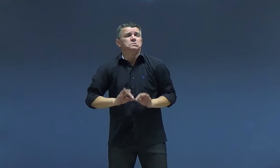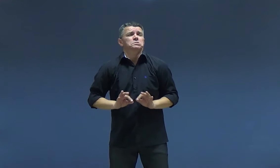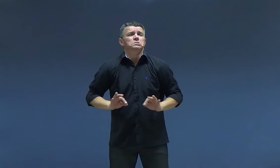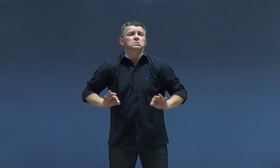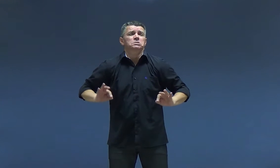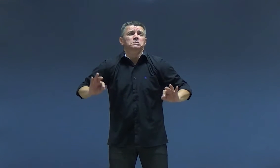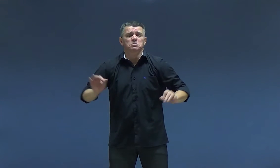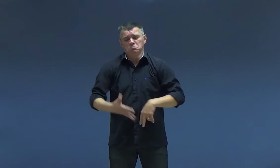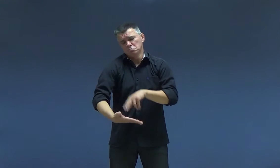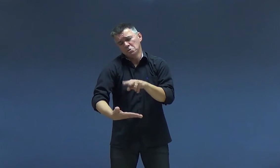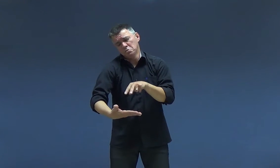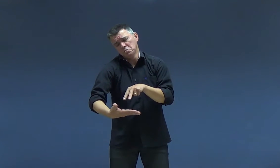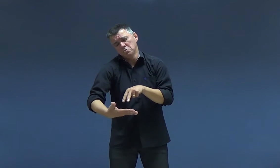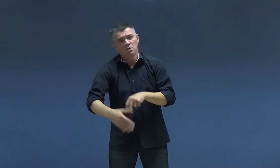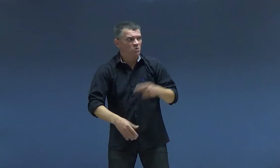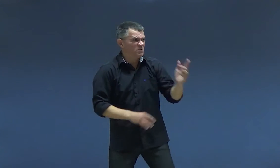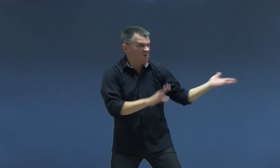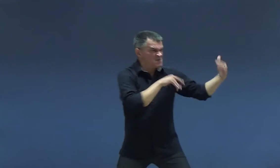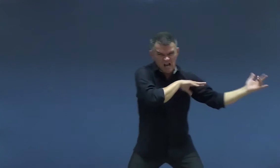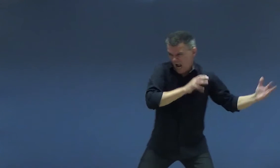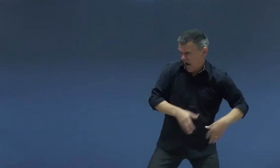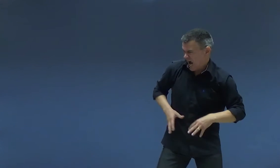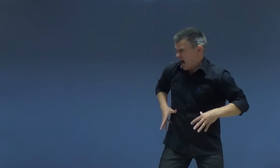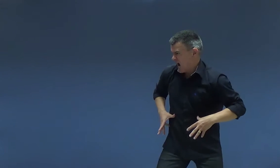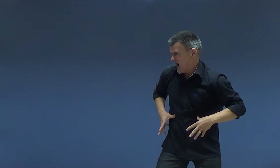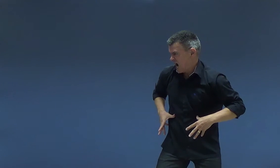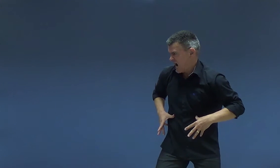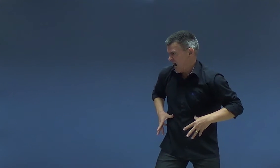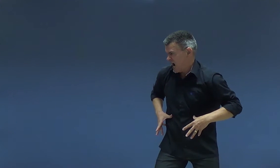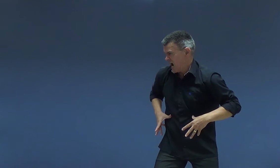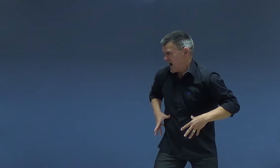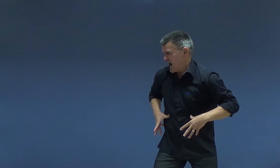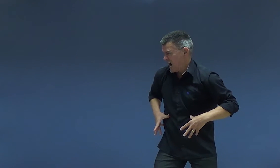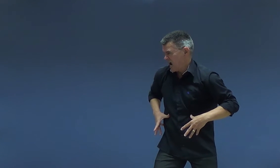firme, forte, né? E é da palavra, eles vão lá.